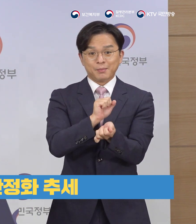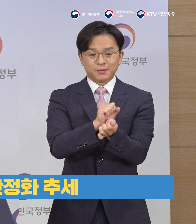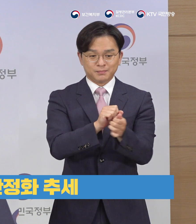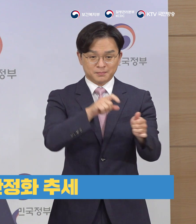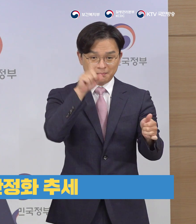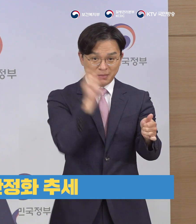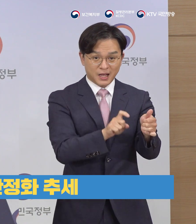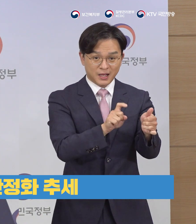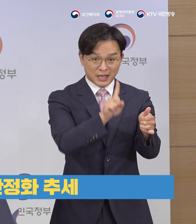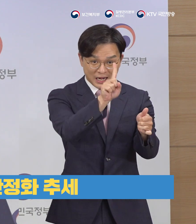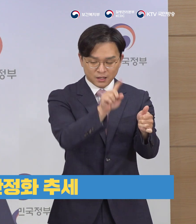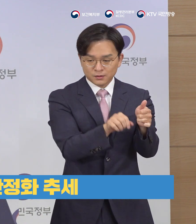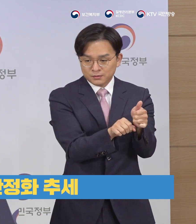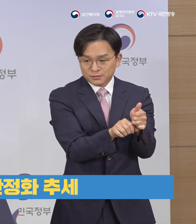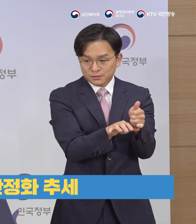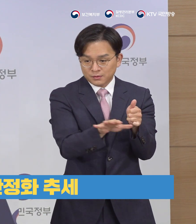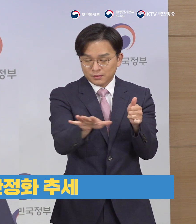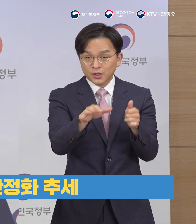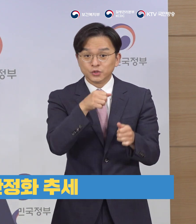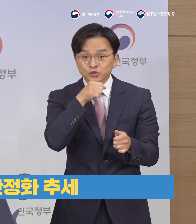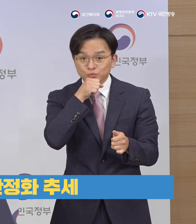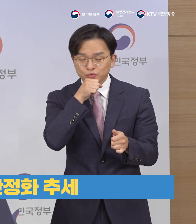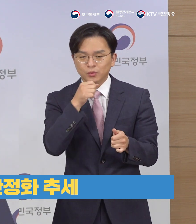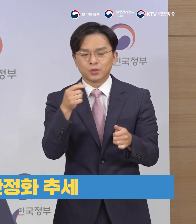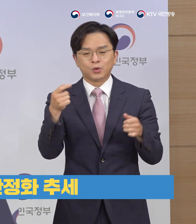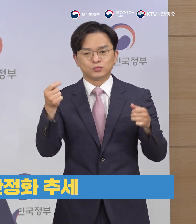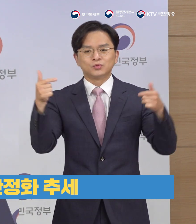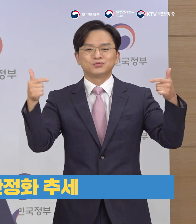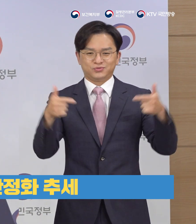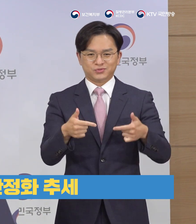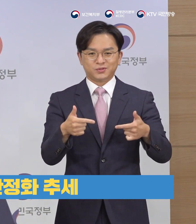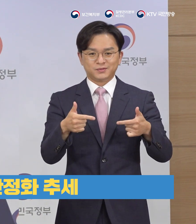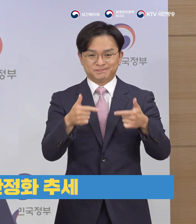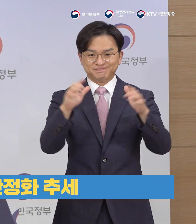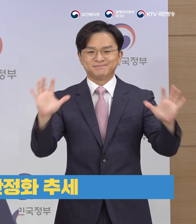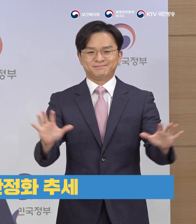지역별 감염 재생산 지수도 안정화되는 양상을 보이고 있습니다.